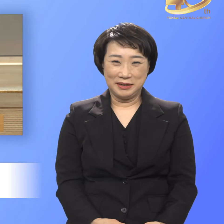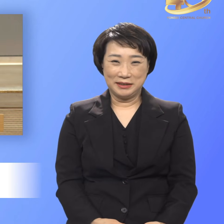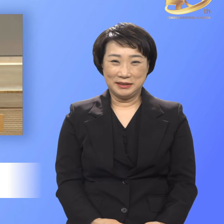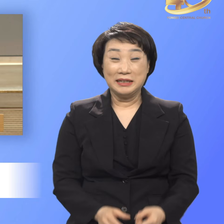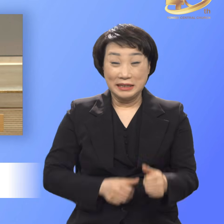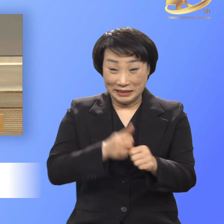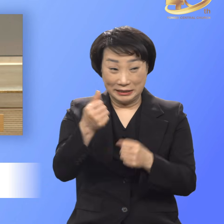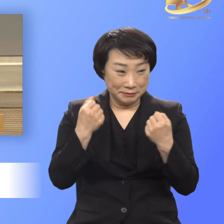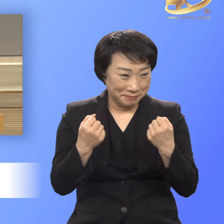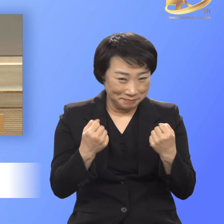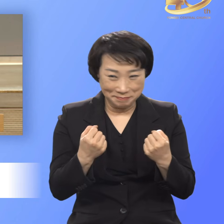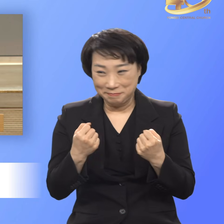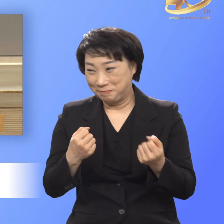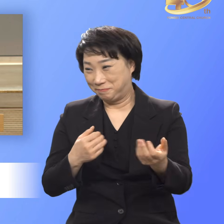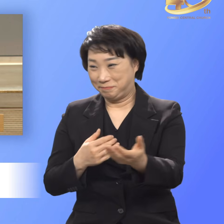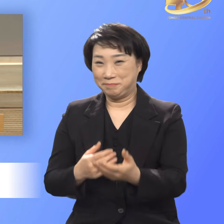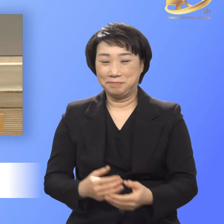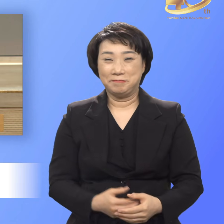이겨야 돼.